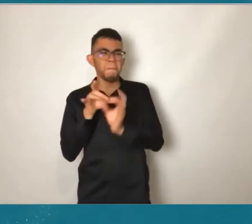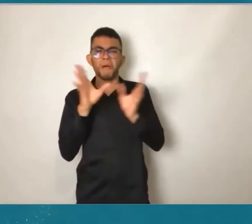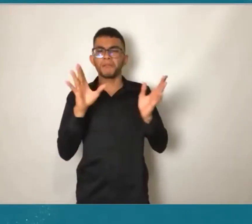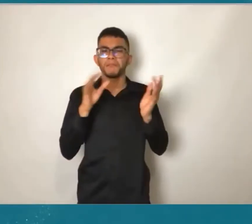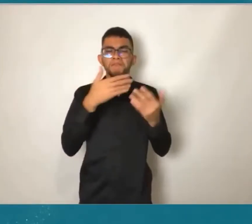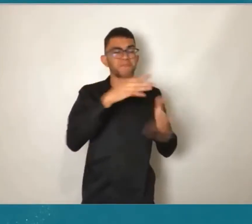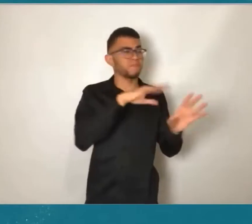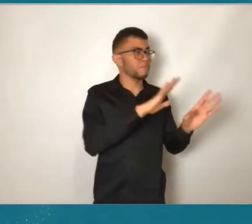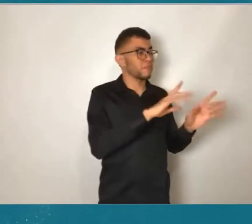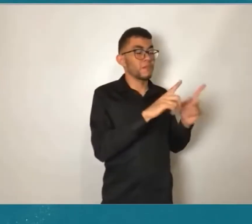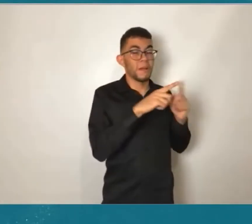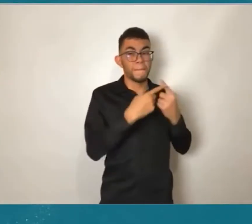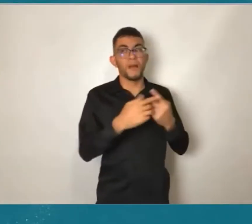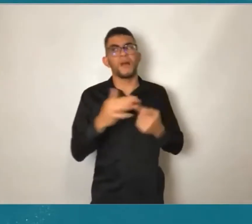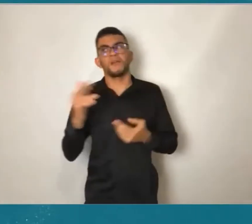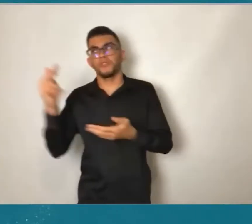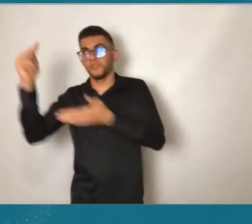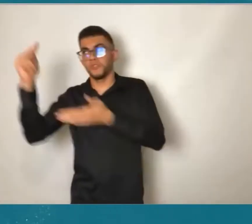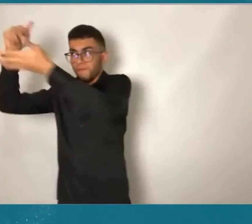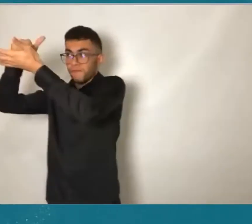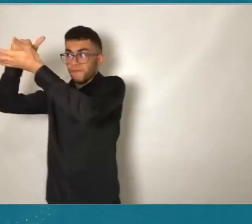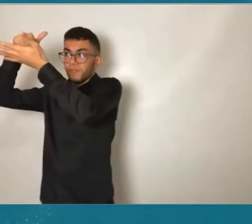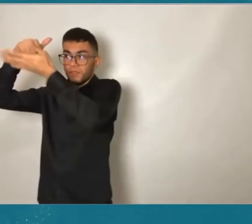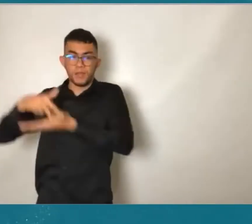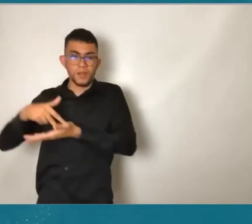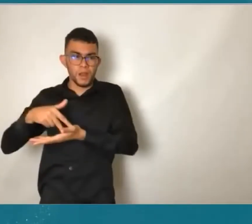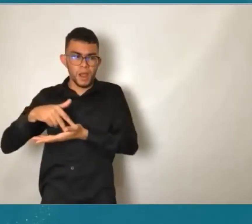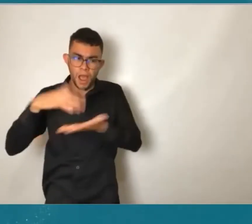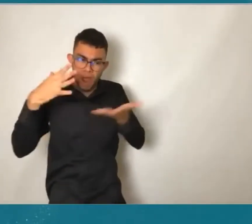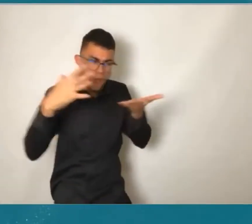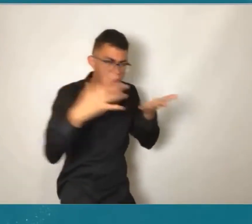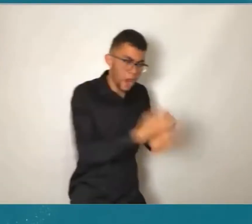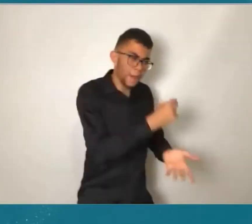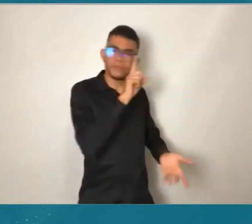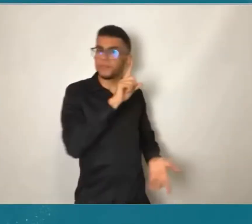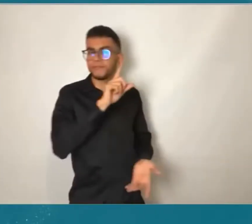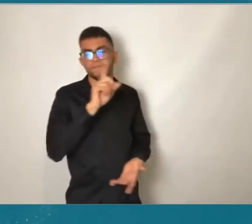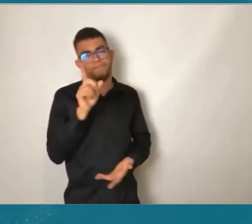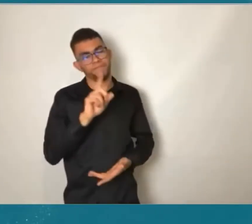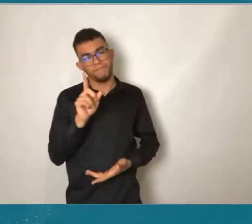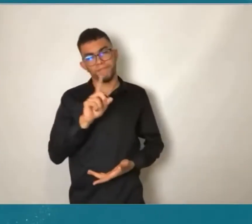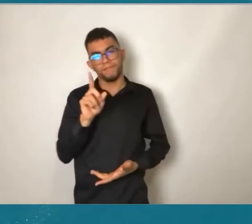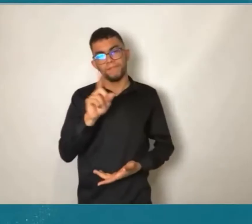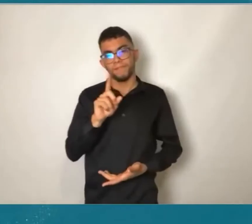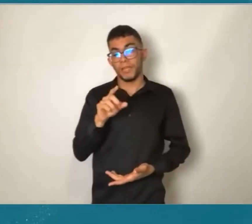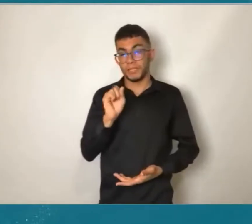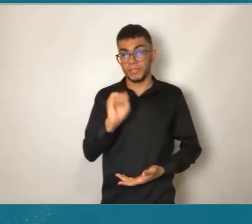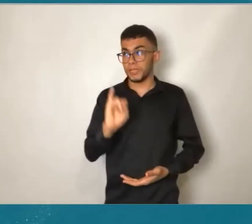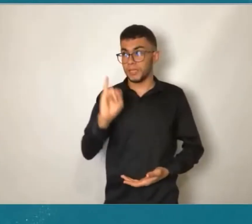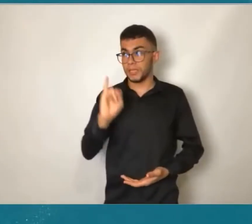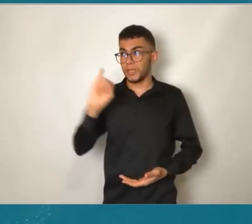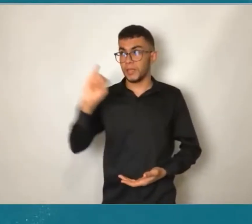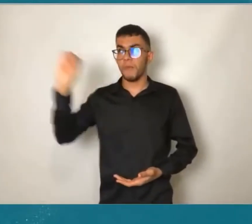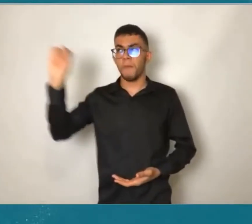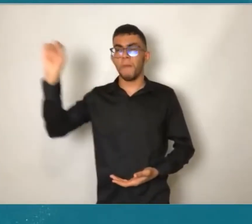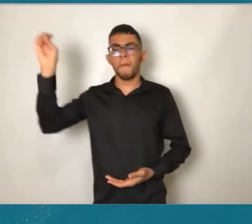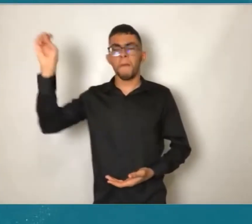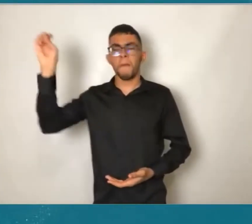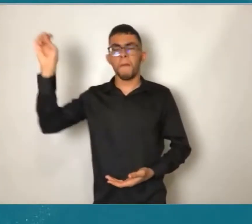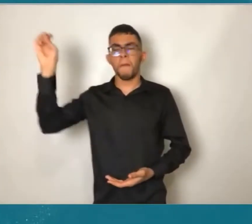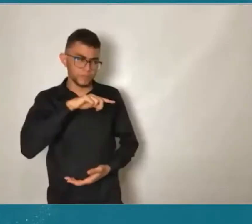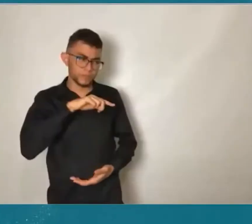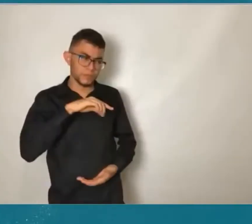as profecias contidas nesse livro tão rico. E o capítulo 2, versículos 8 e 9 diz